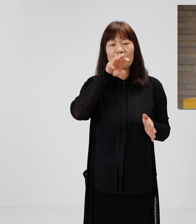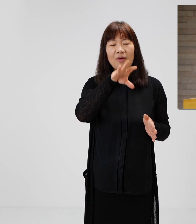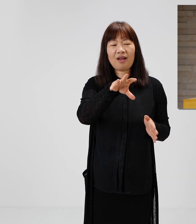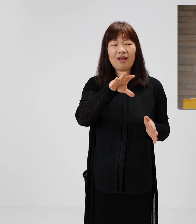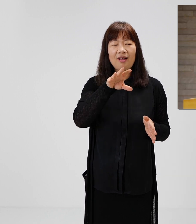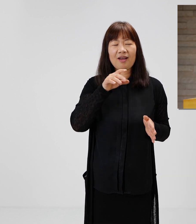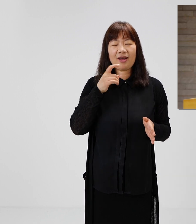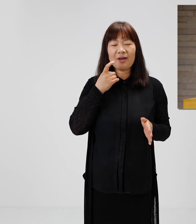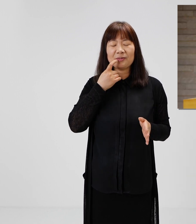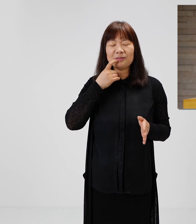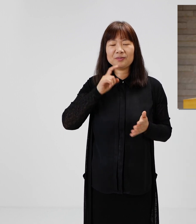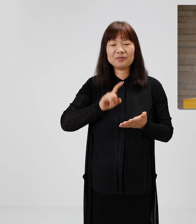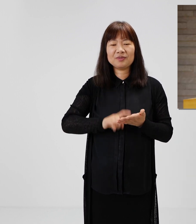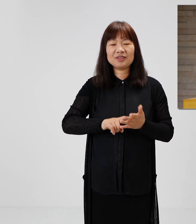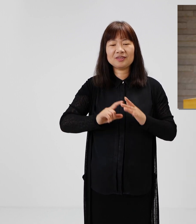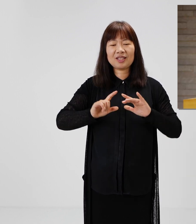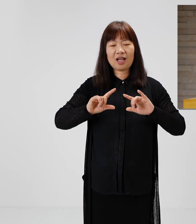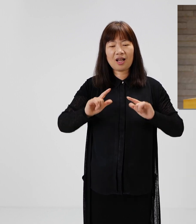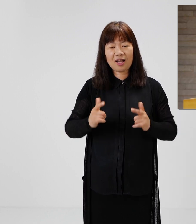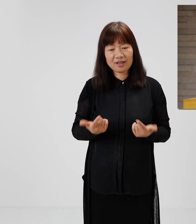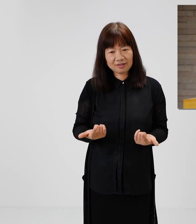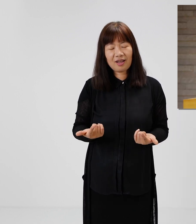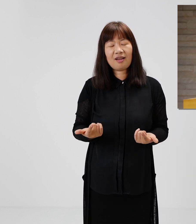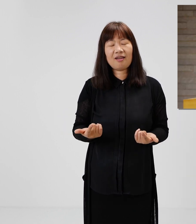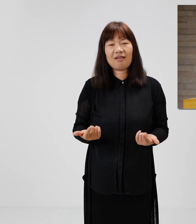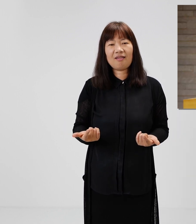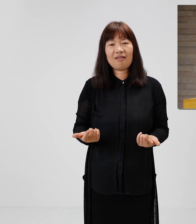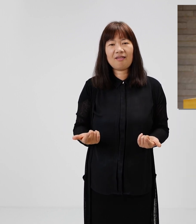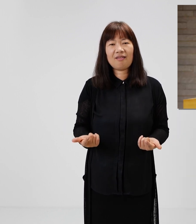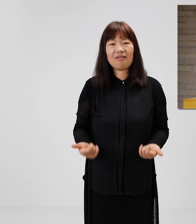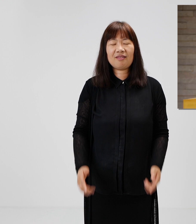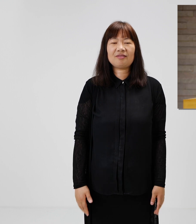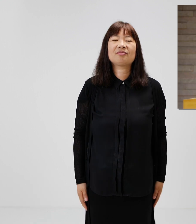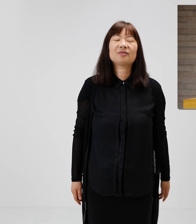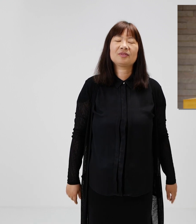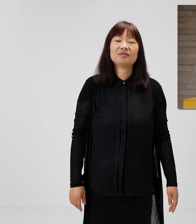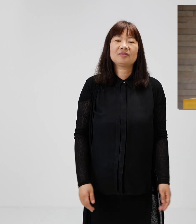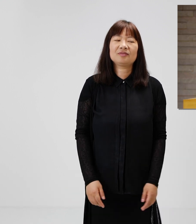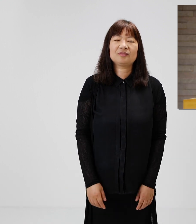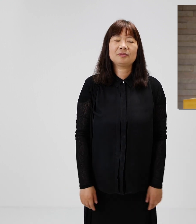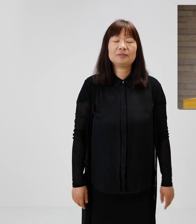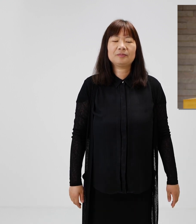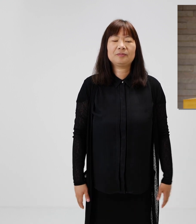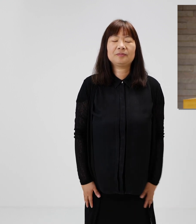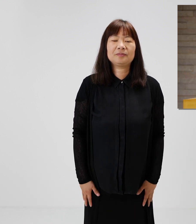그렇게 대답하기가 쉬워요? 그거 쉽지 않아요.